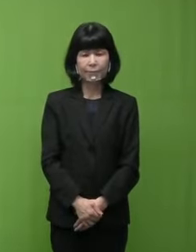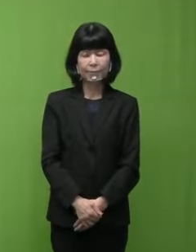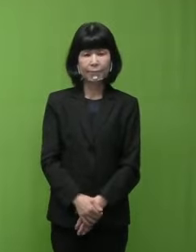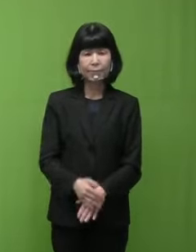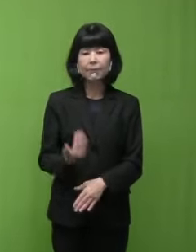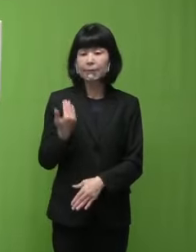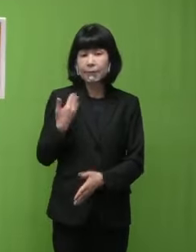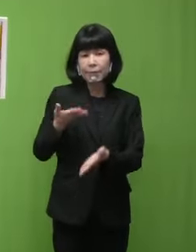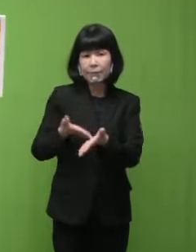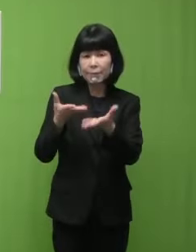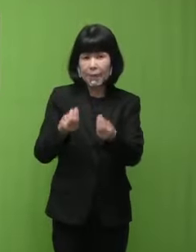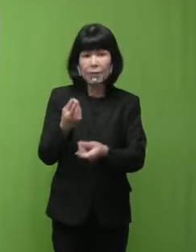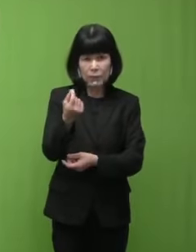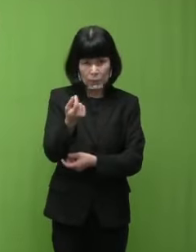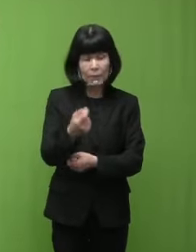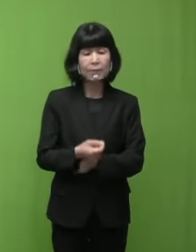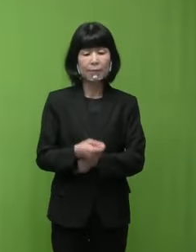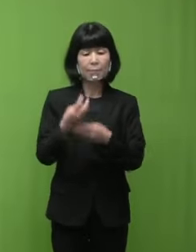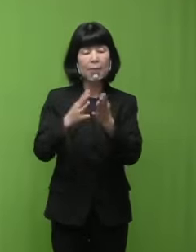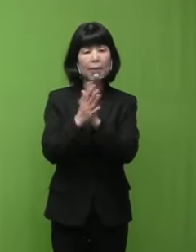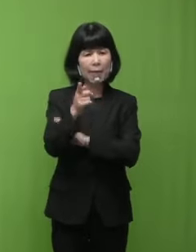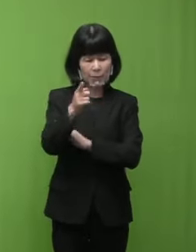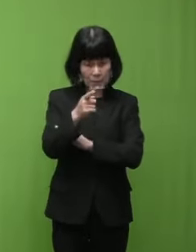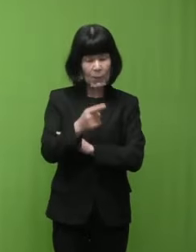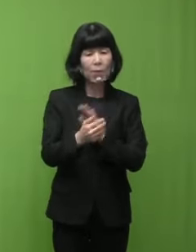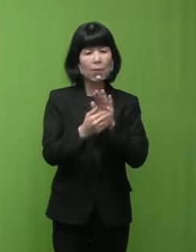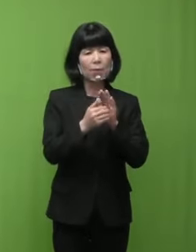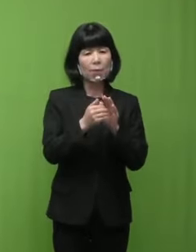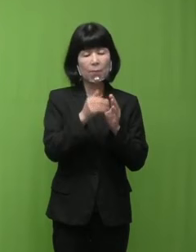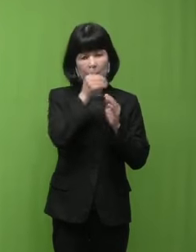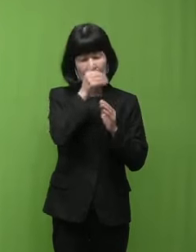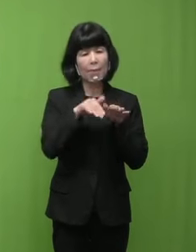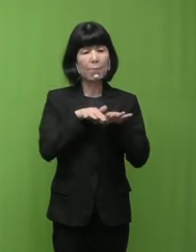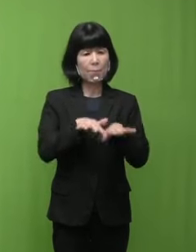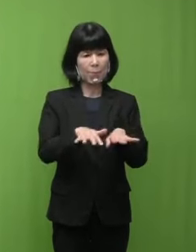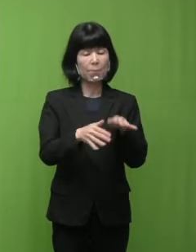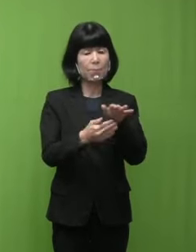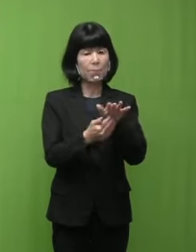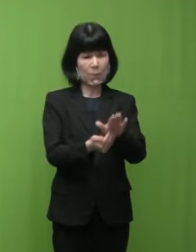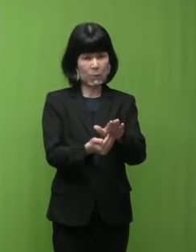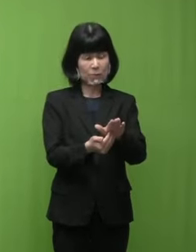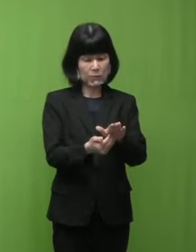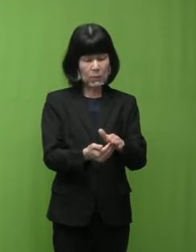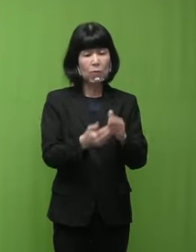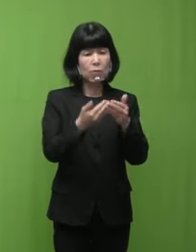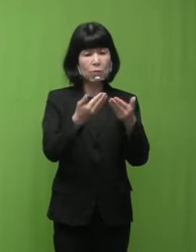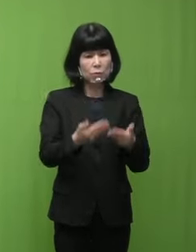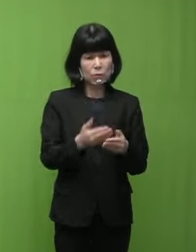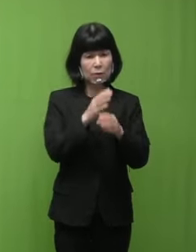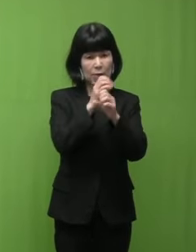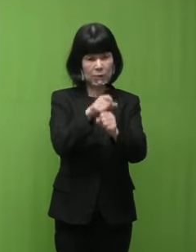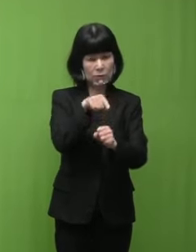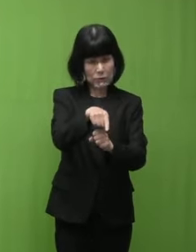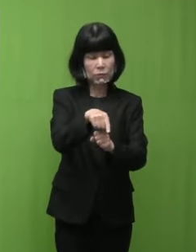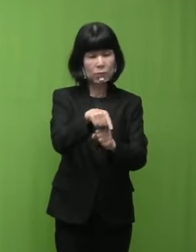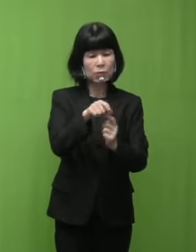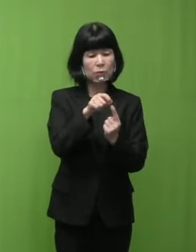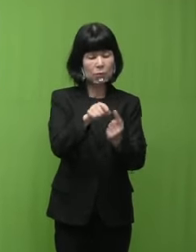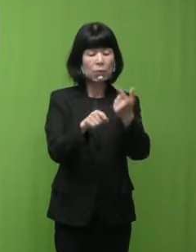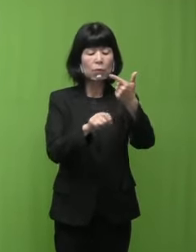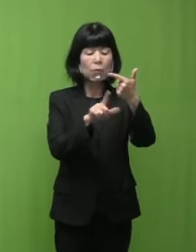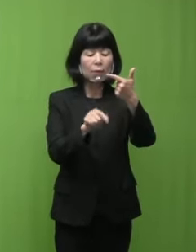今申し上げましたとおり三重県のまん延防止と充填措置につきましても20jun まで